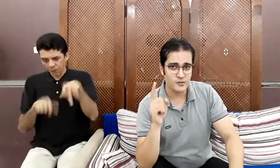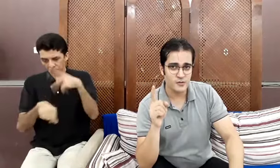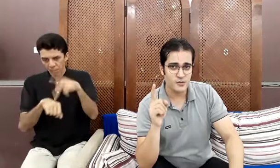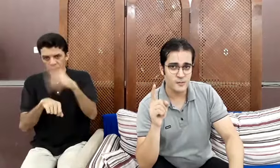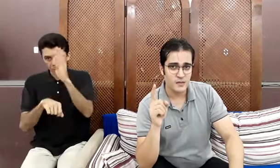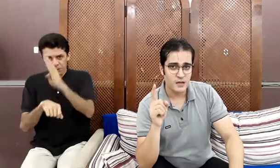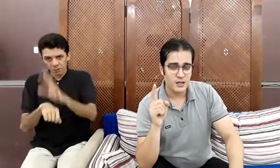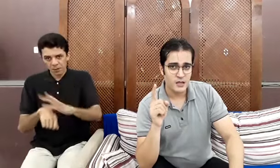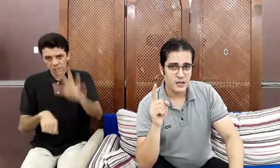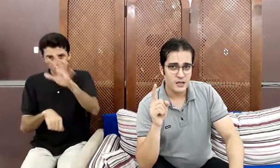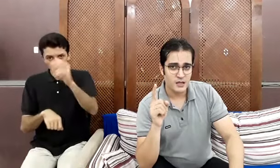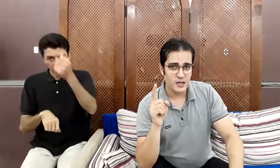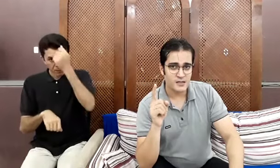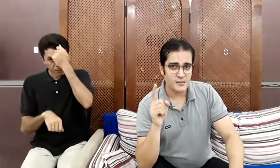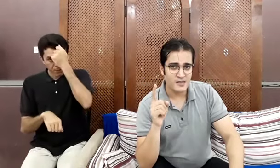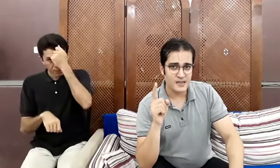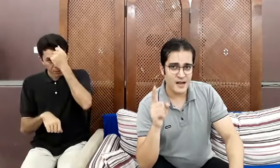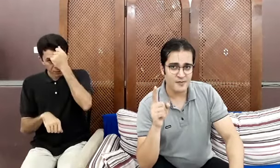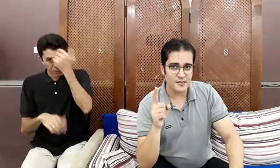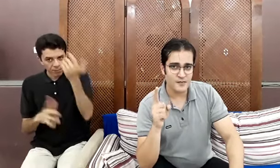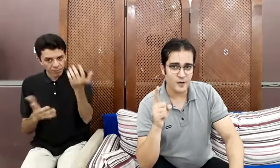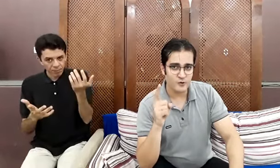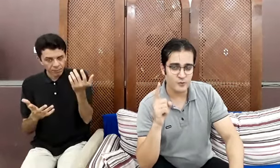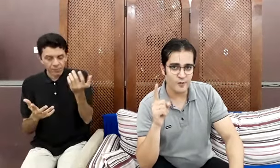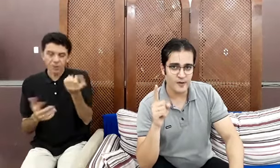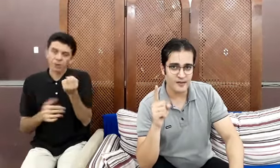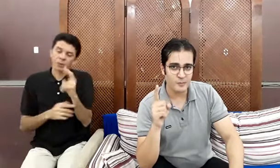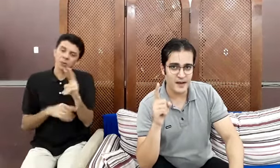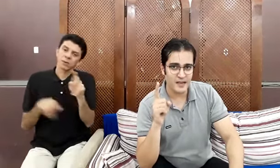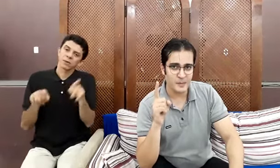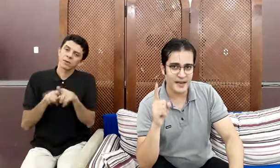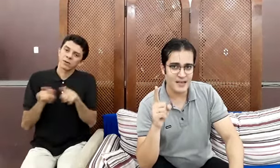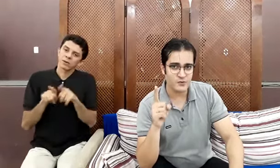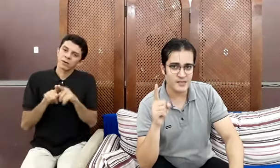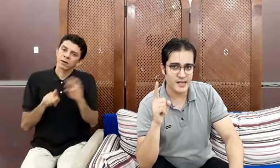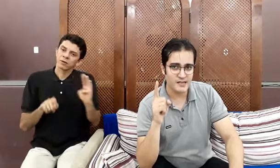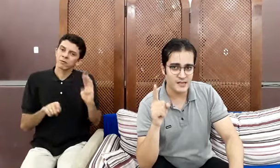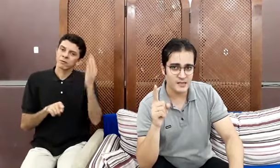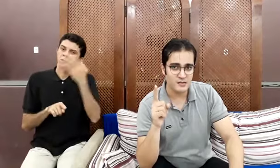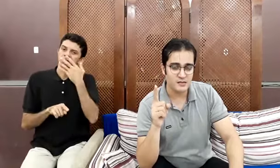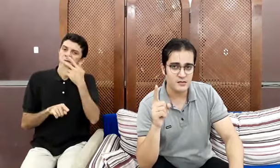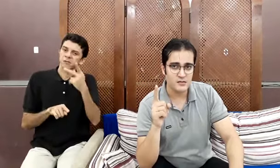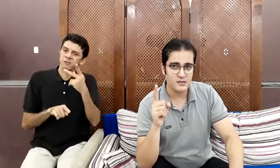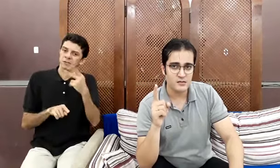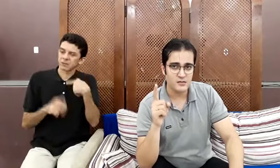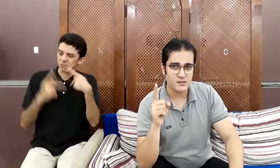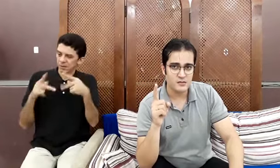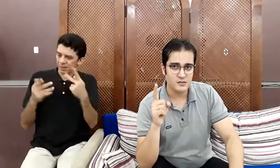Jesus? Que esses miseráveis falsos profetas parem de pregar suas heresias,